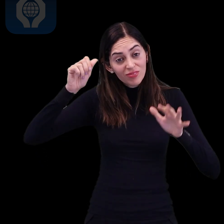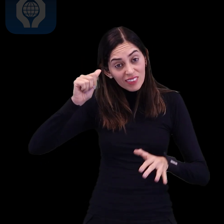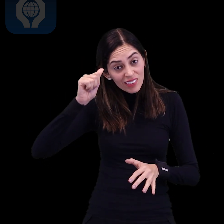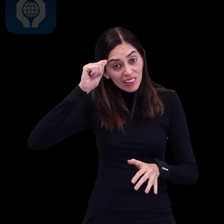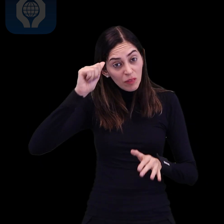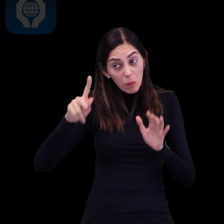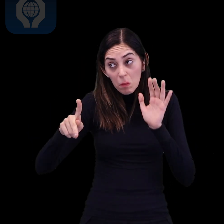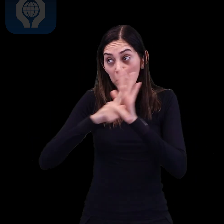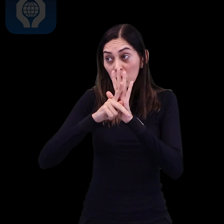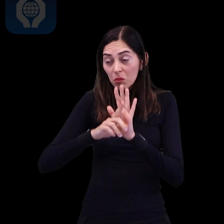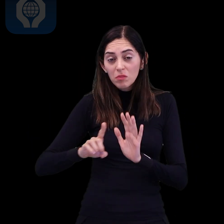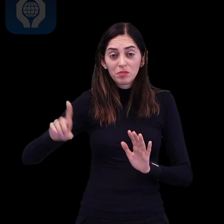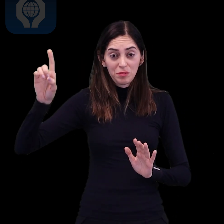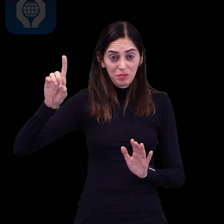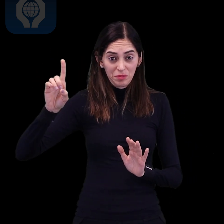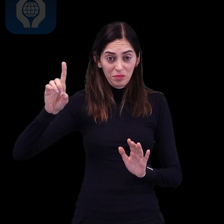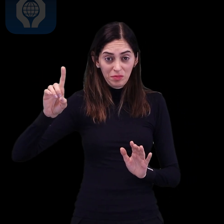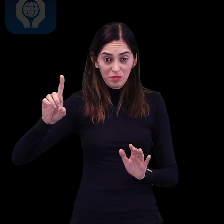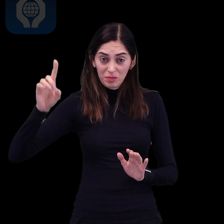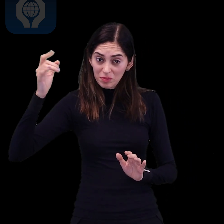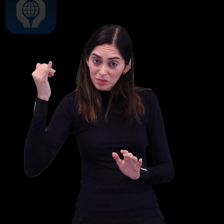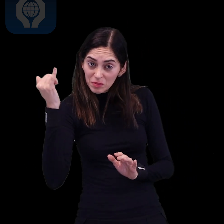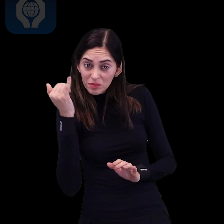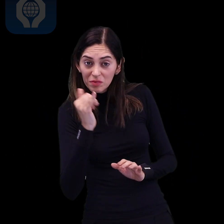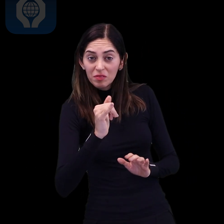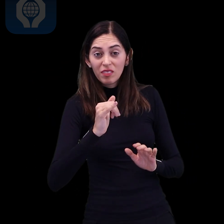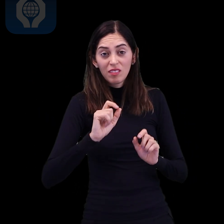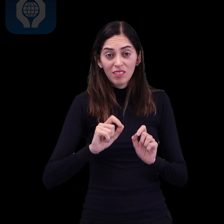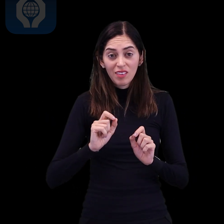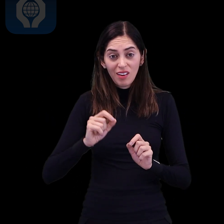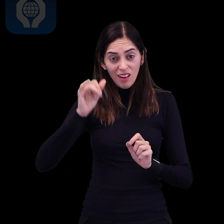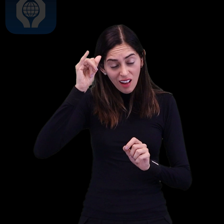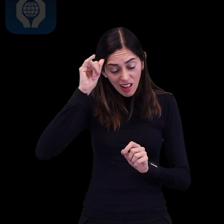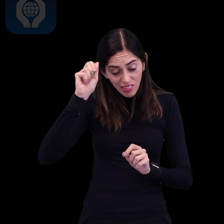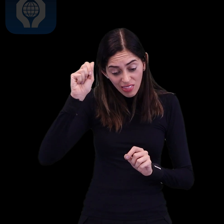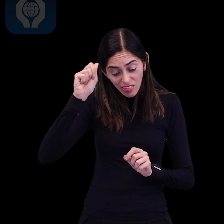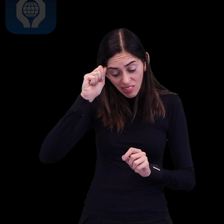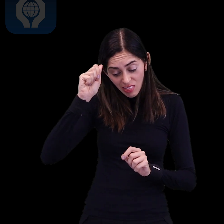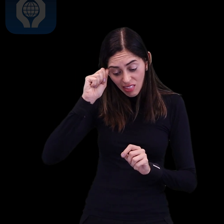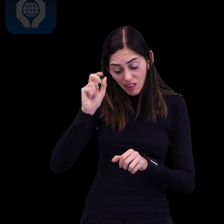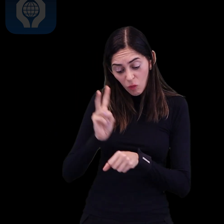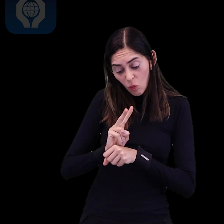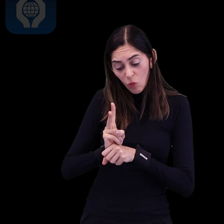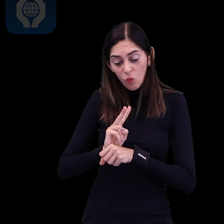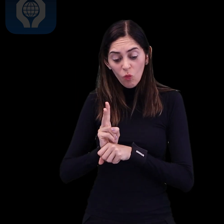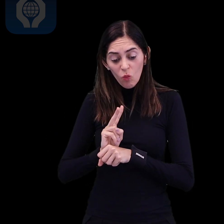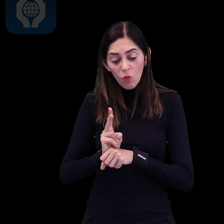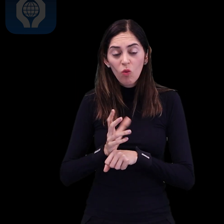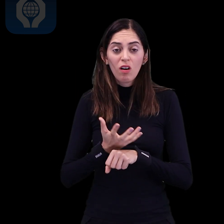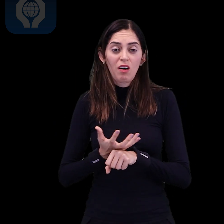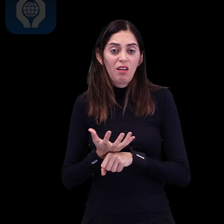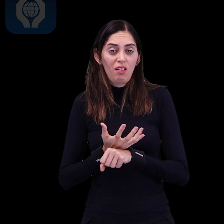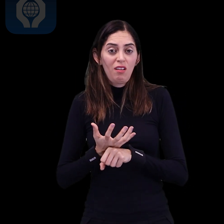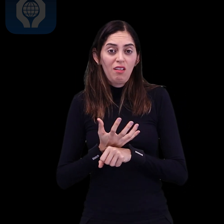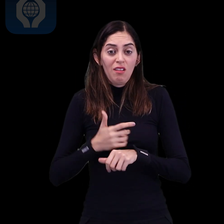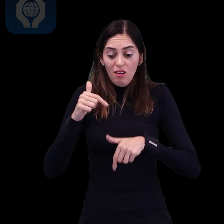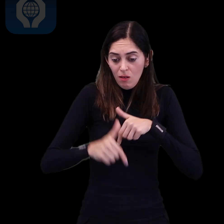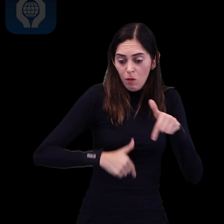pertencia a Deus. Deus disse a Adão para tomar conta do jardim, mas Adão não precisava trabalhar muito porque tudo era